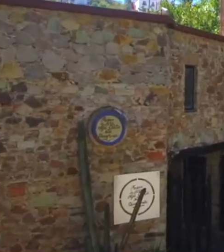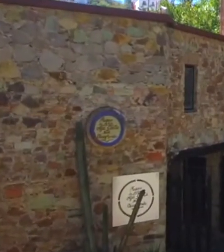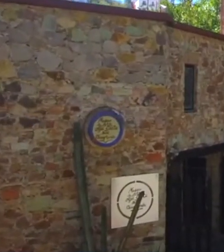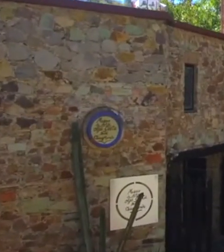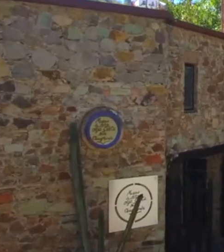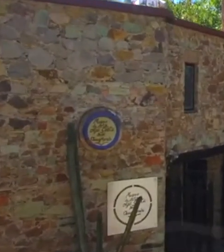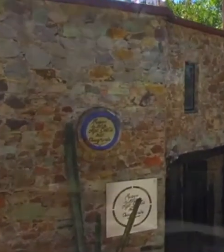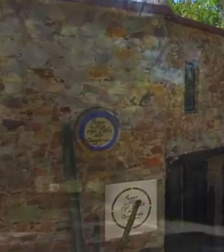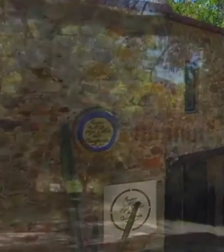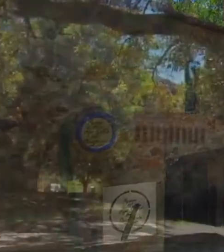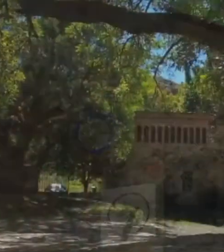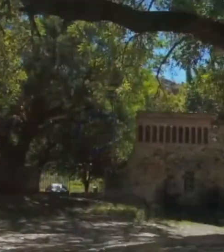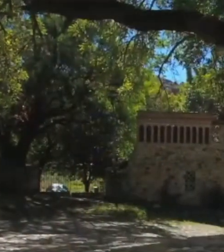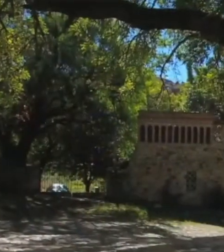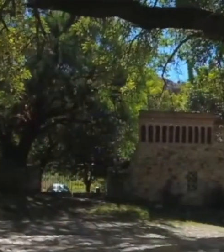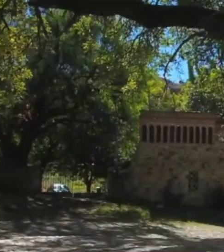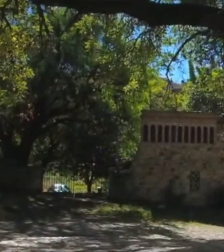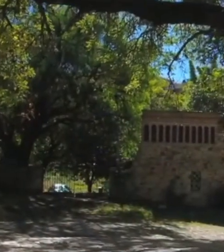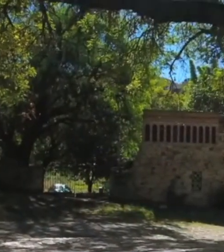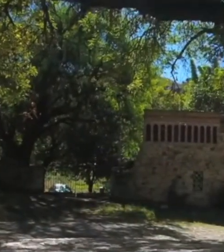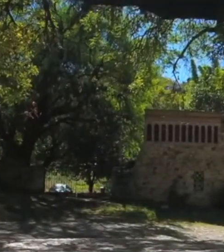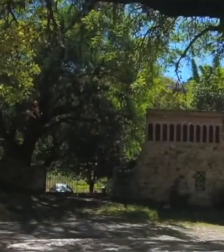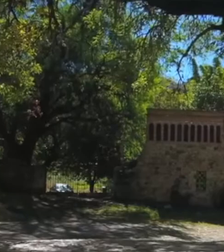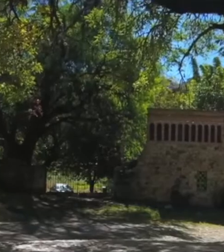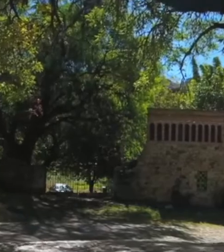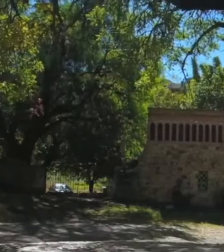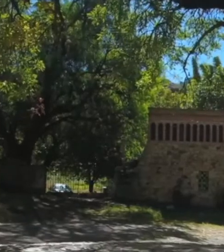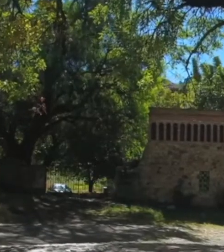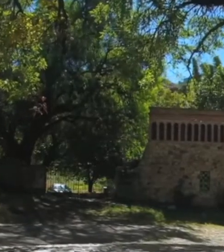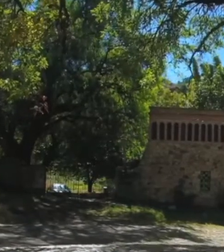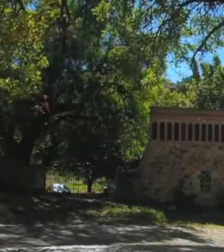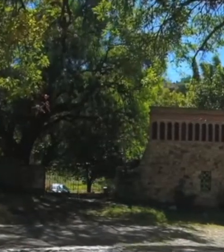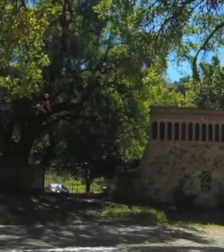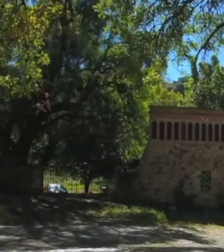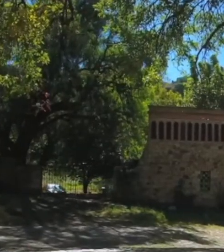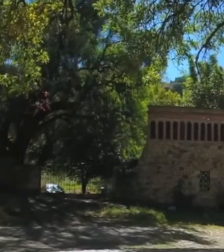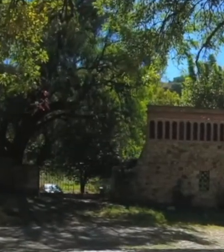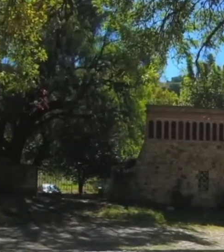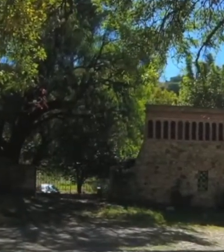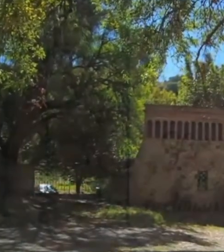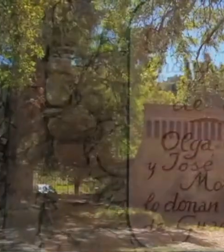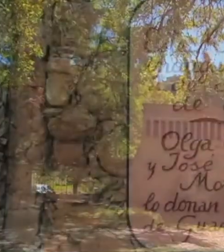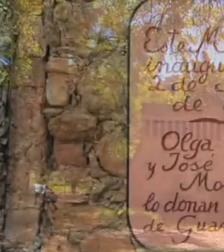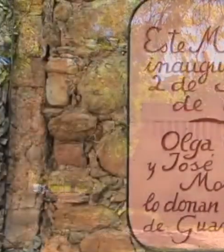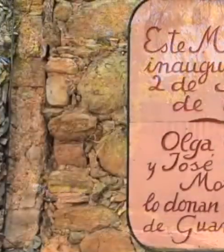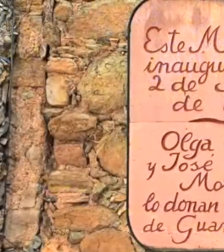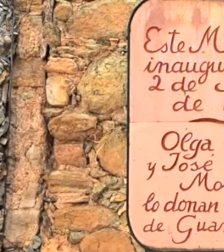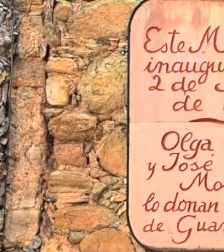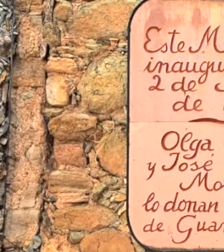の中心の中庭まで運んで、中庭で鉱物の処理を行っておりました。